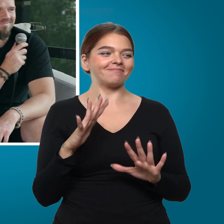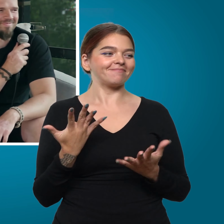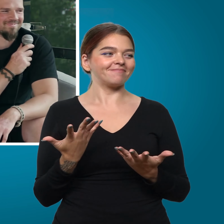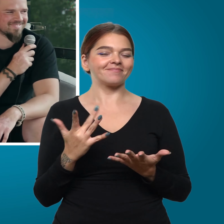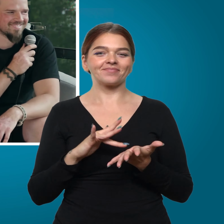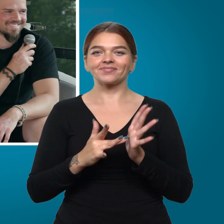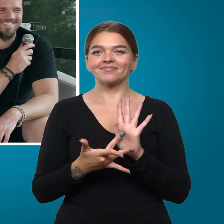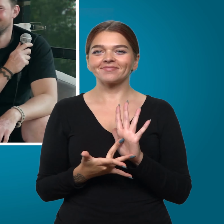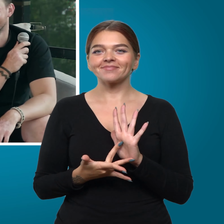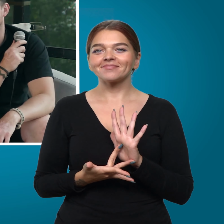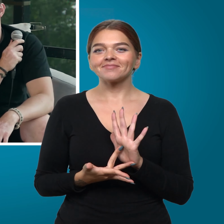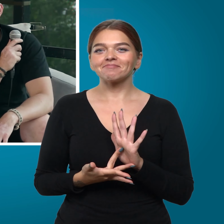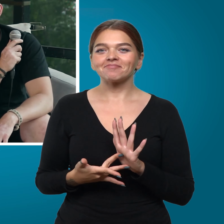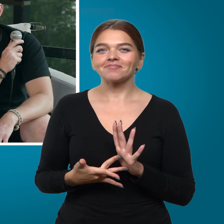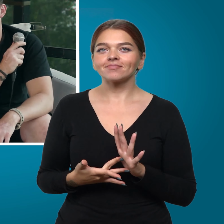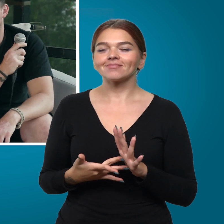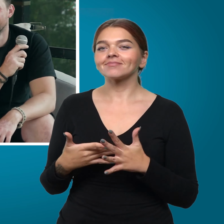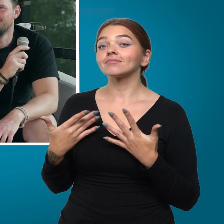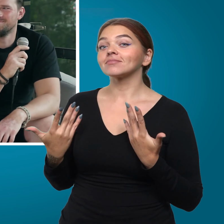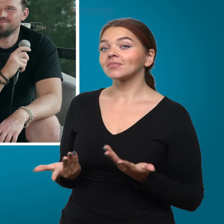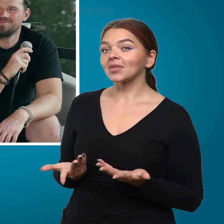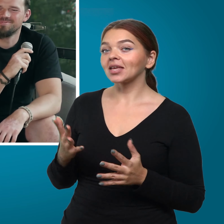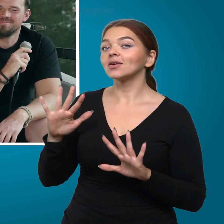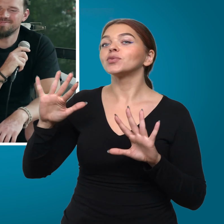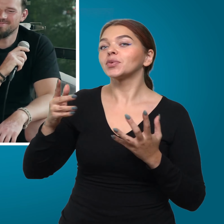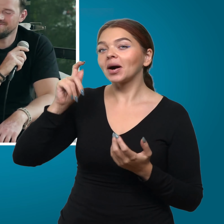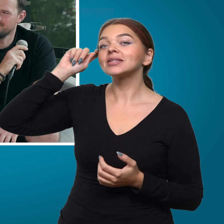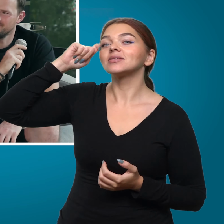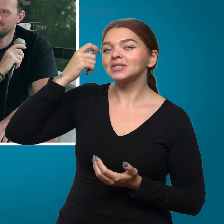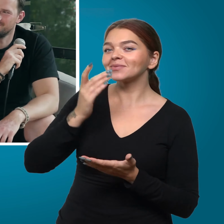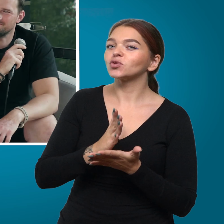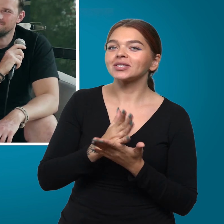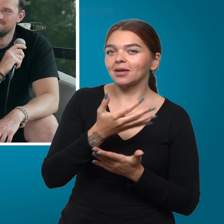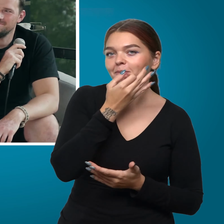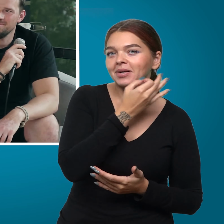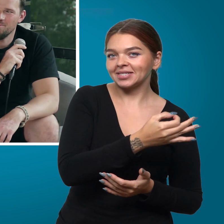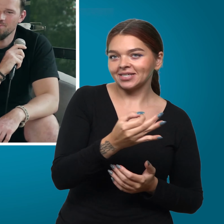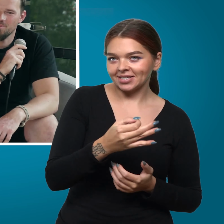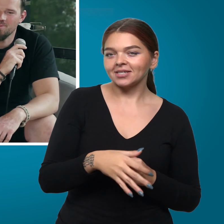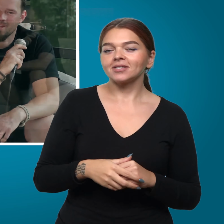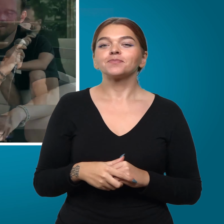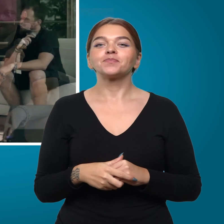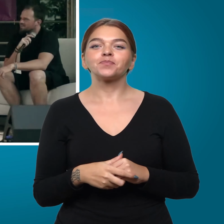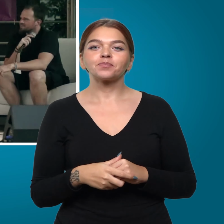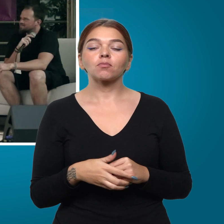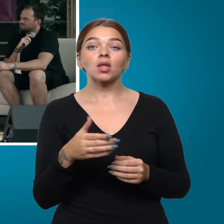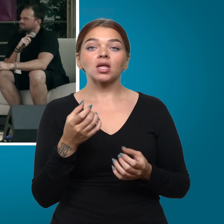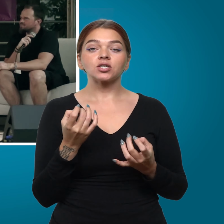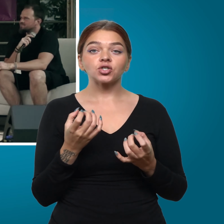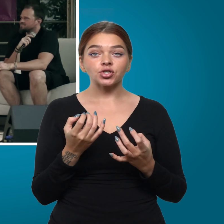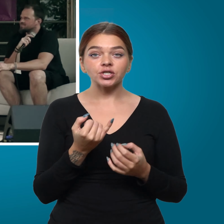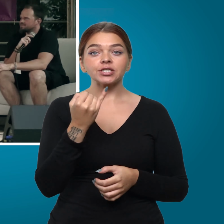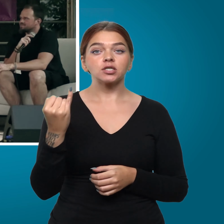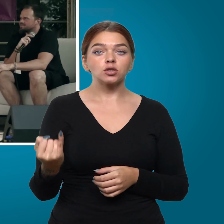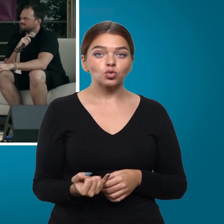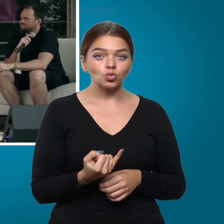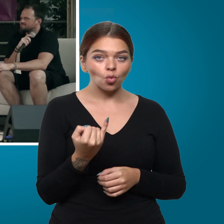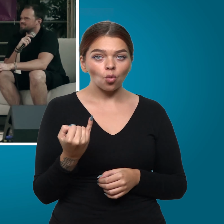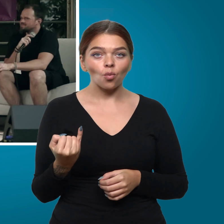Jeigu atsiminsit, būtinai pasakykit, prateskit. Man dar yra įdomu, ar